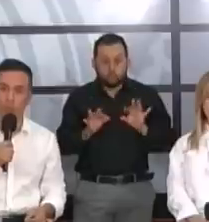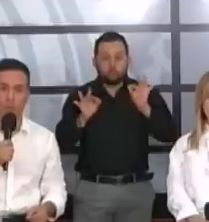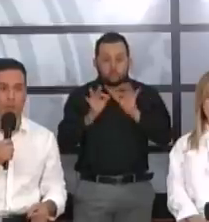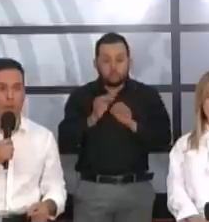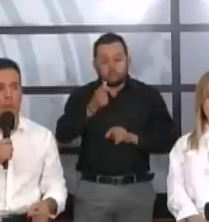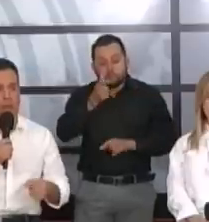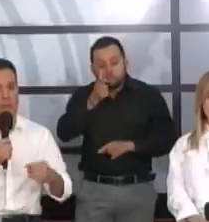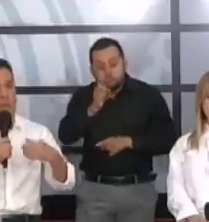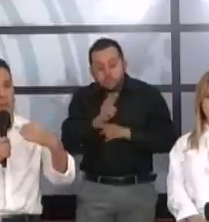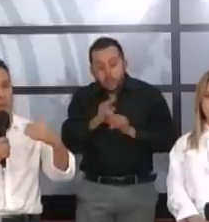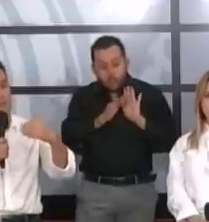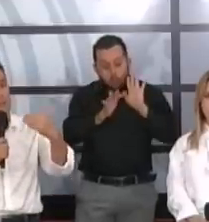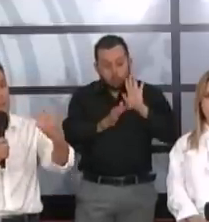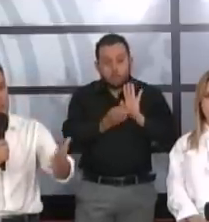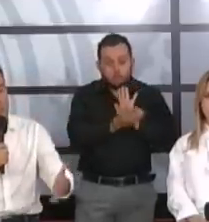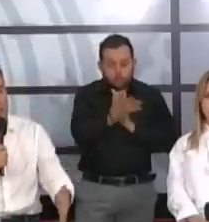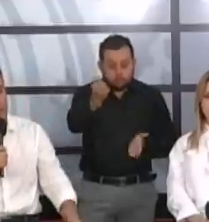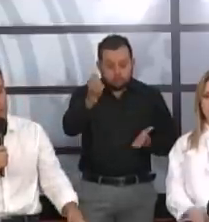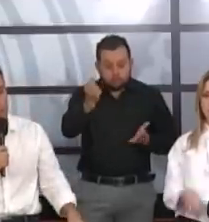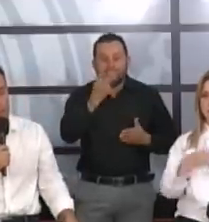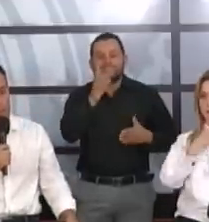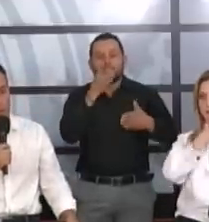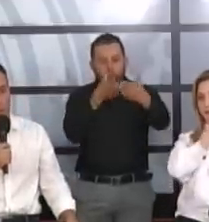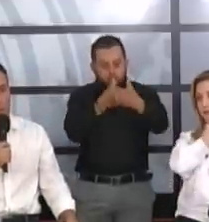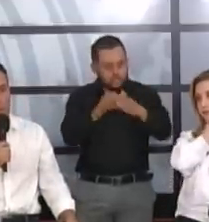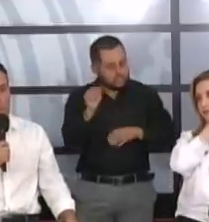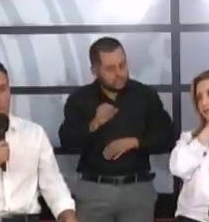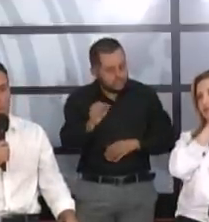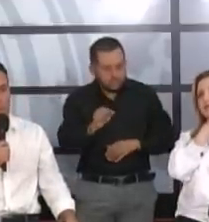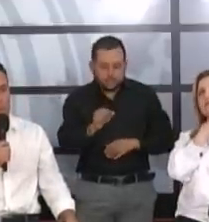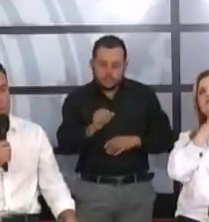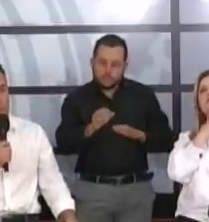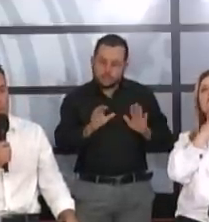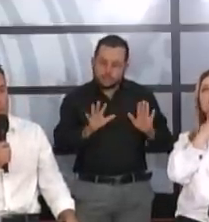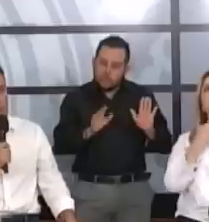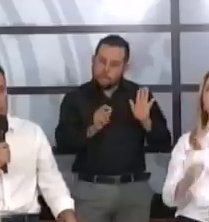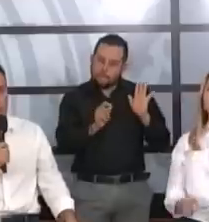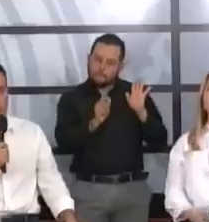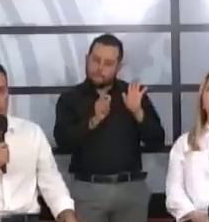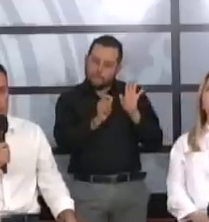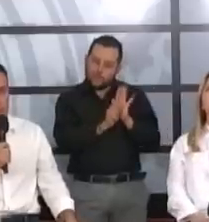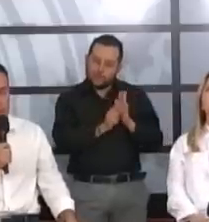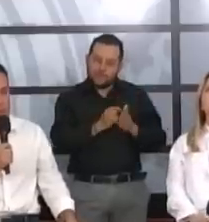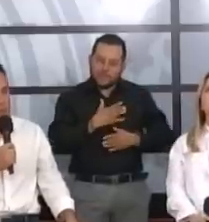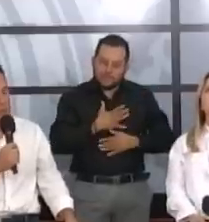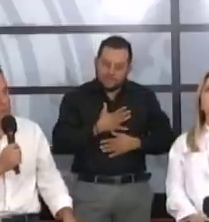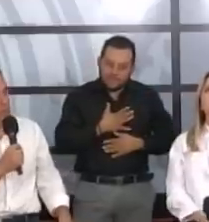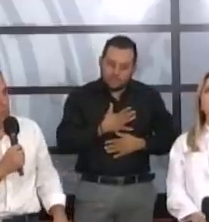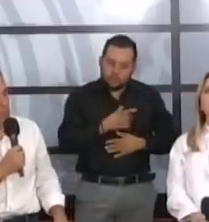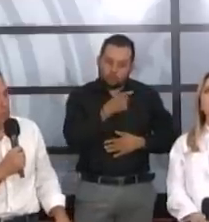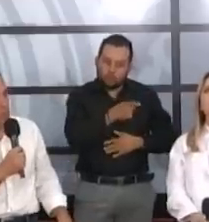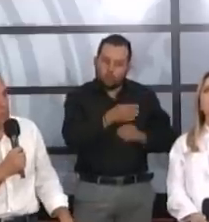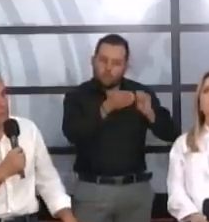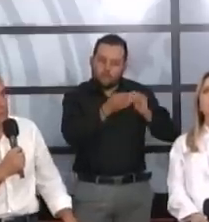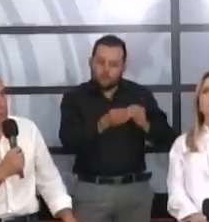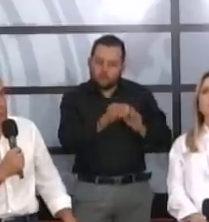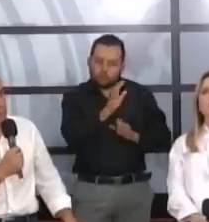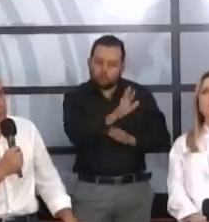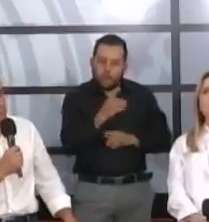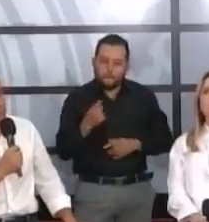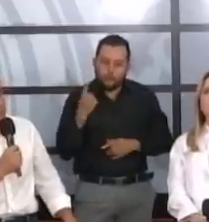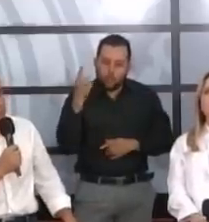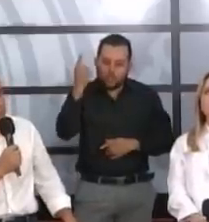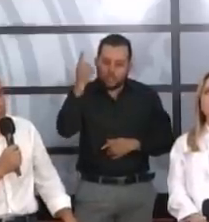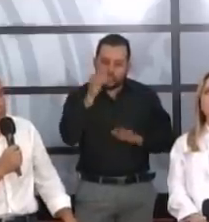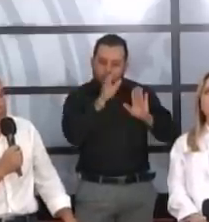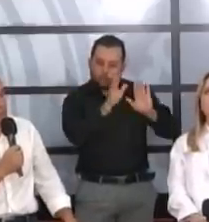patrimonio público y que es importante denunciar. Lo que a mí me llama mucho la atención de su estilo en hacer política